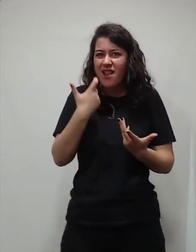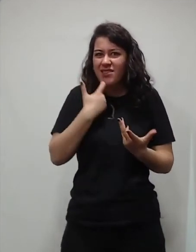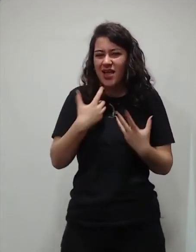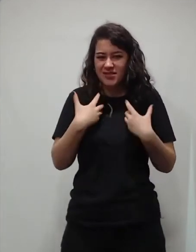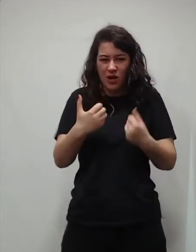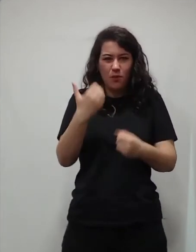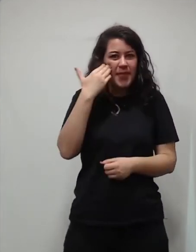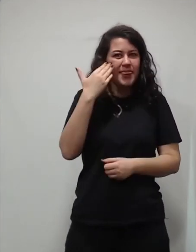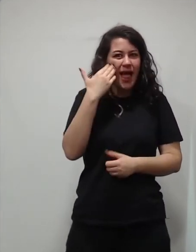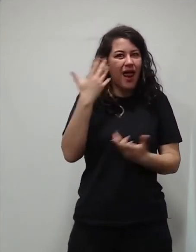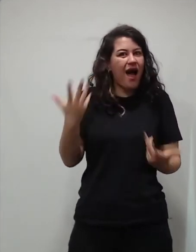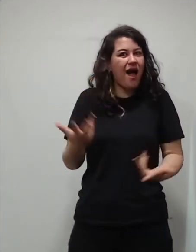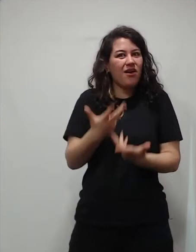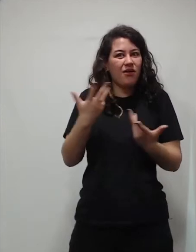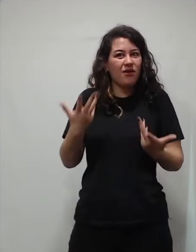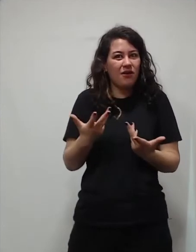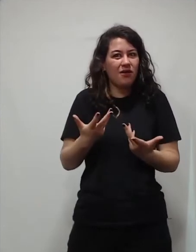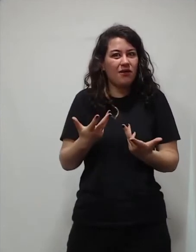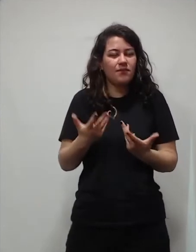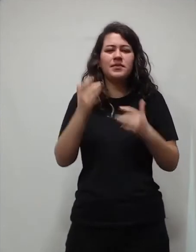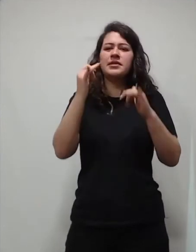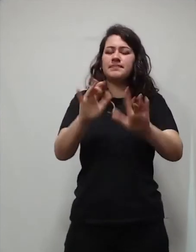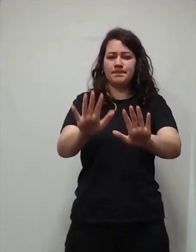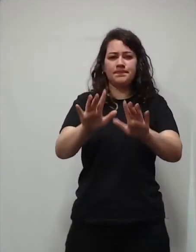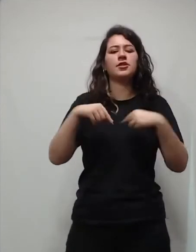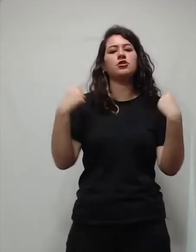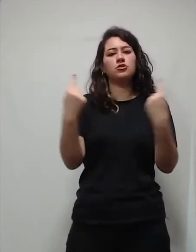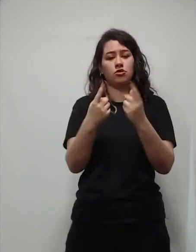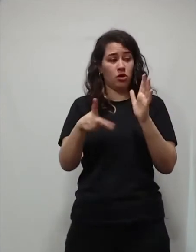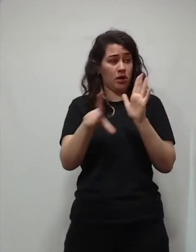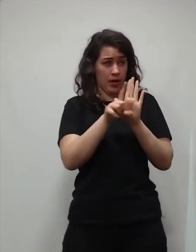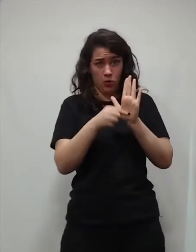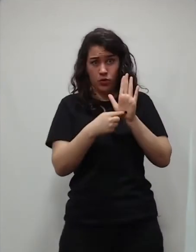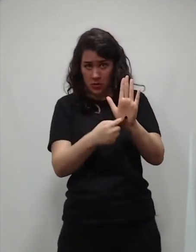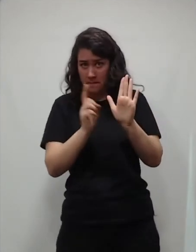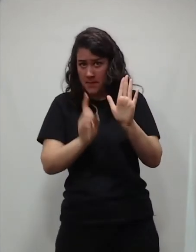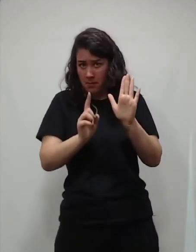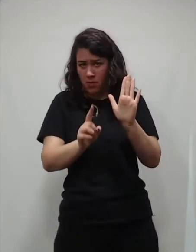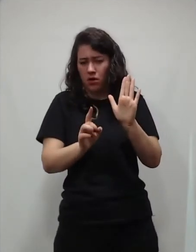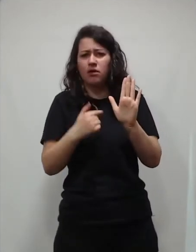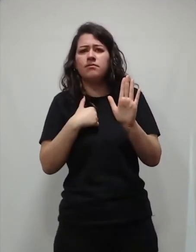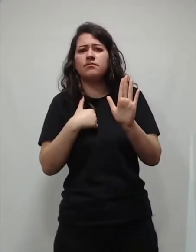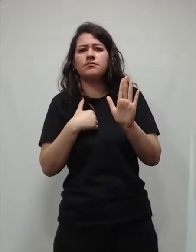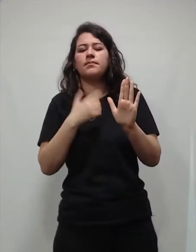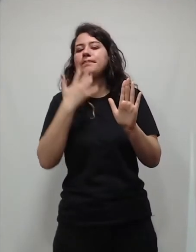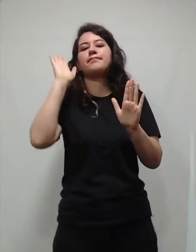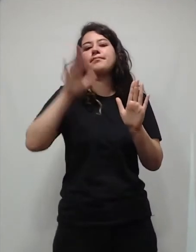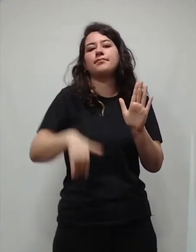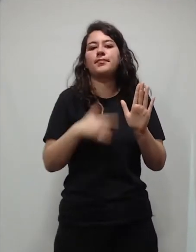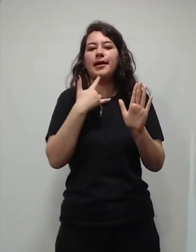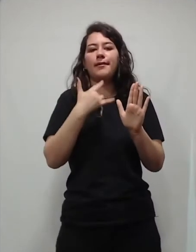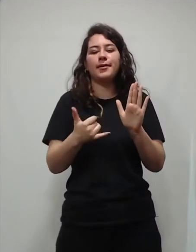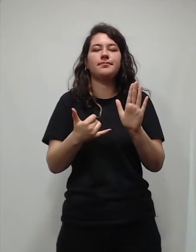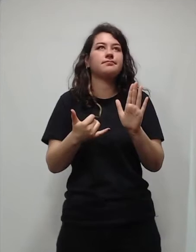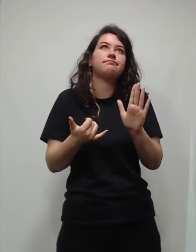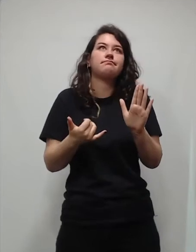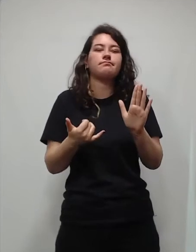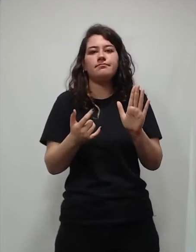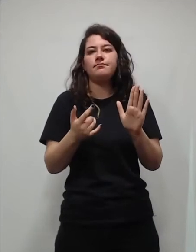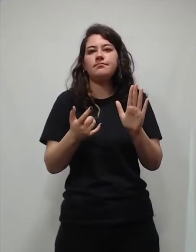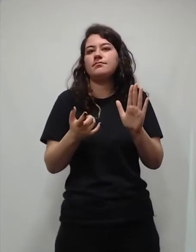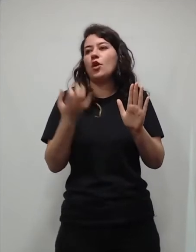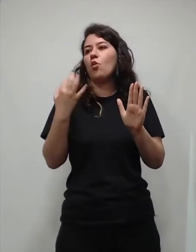nuestra salud mental? Si nos basamos por esta ley y, por ejemplo,